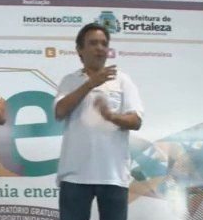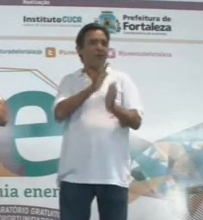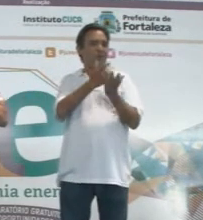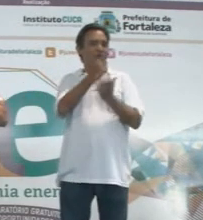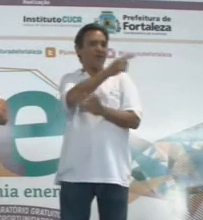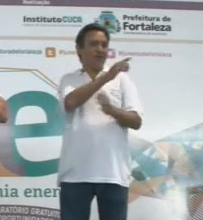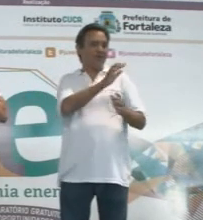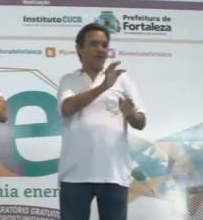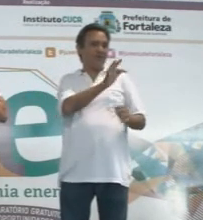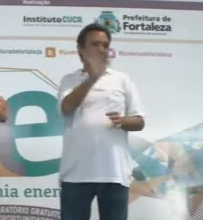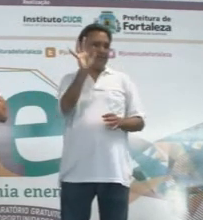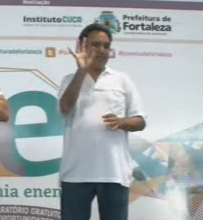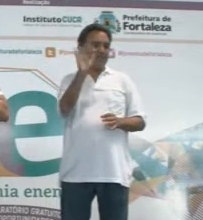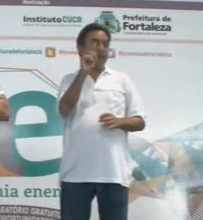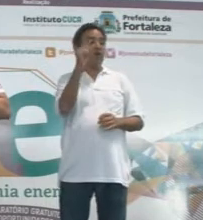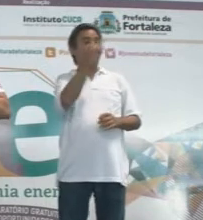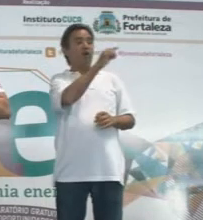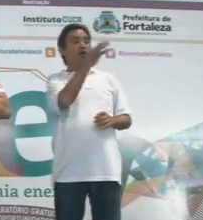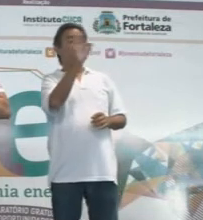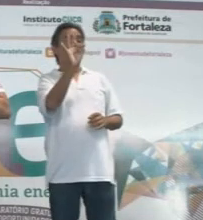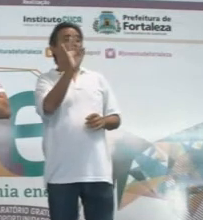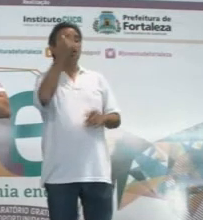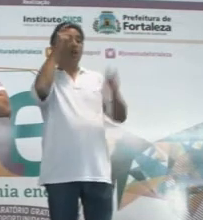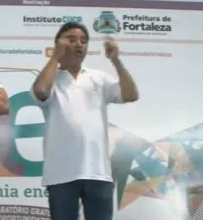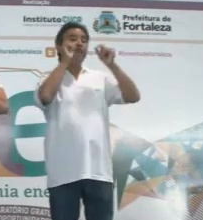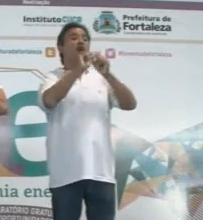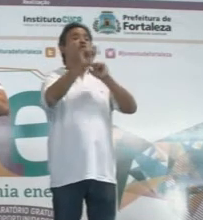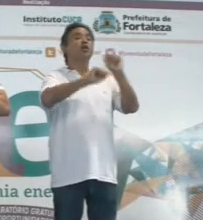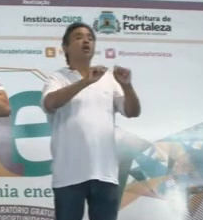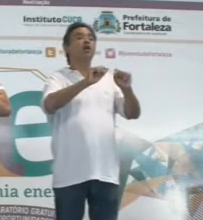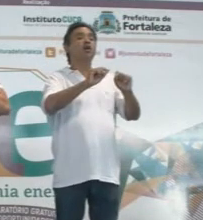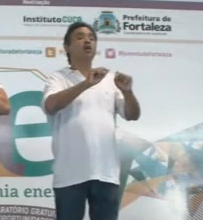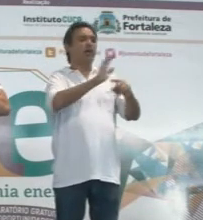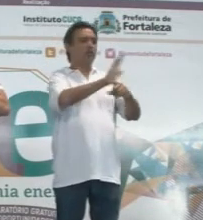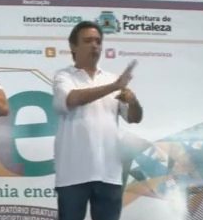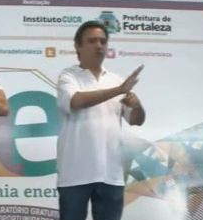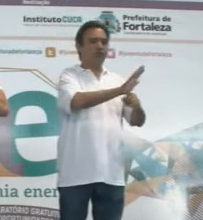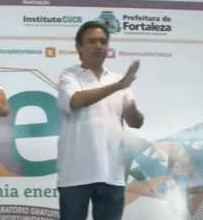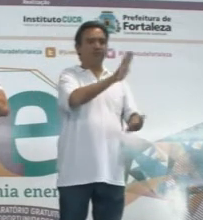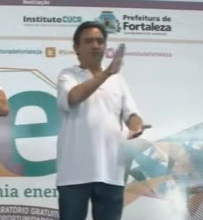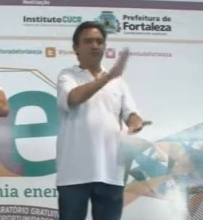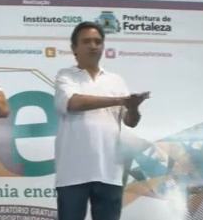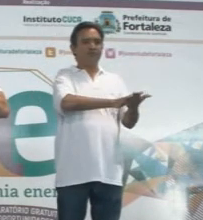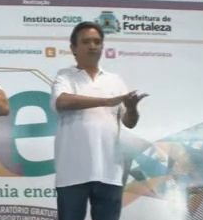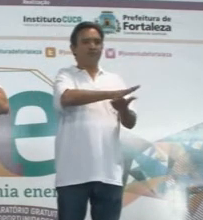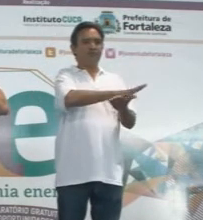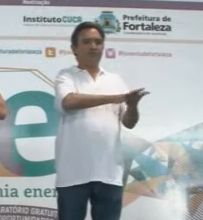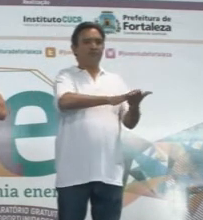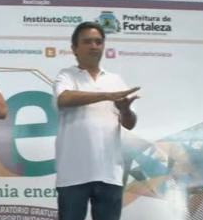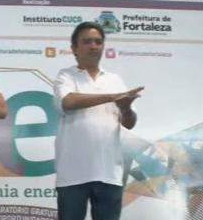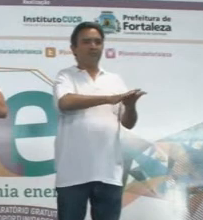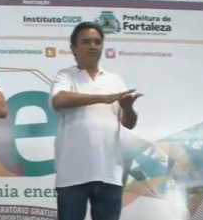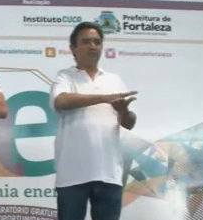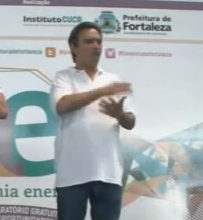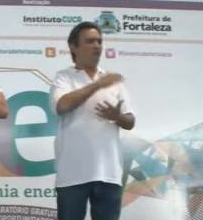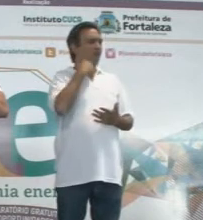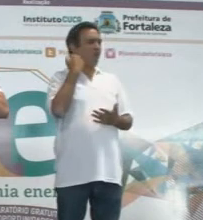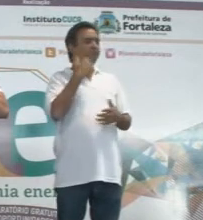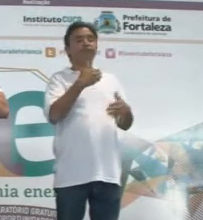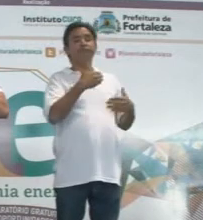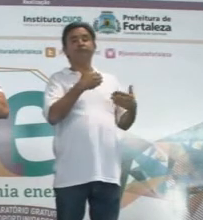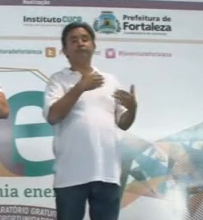detalhe: na época, o que é que o rei vai fazer pelo pobre? Nada. Nada é nada. Morreu? Sim.